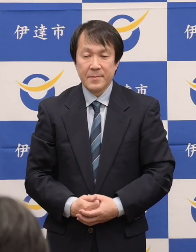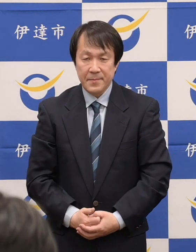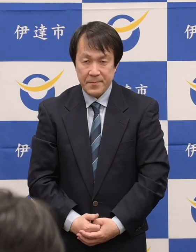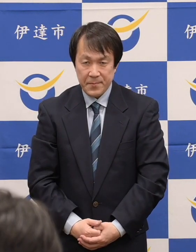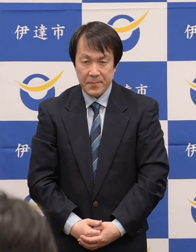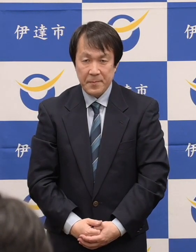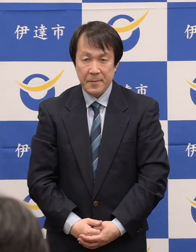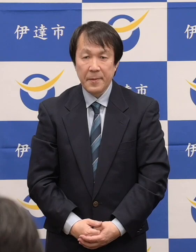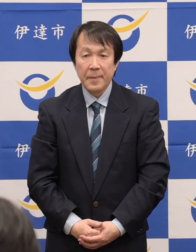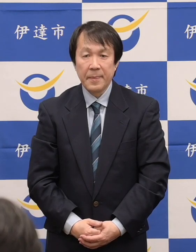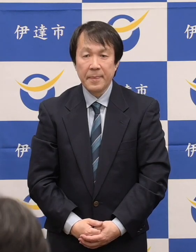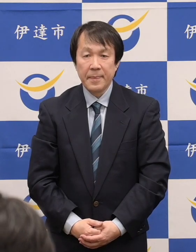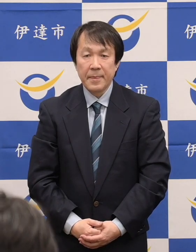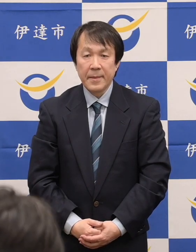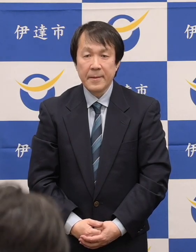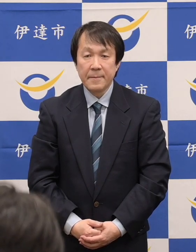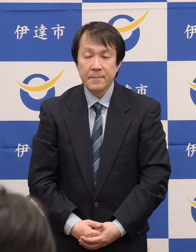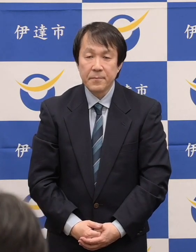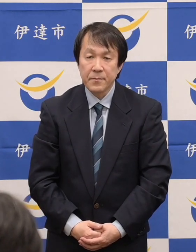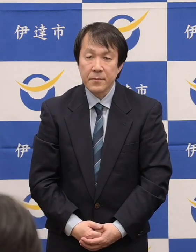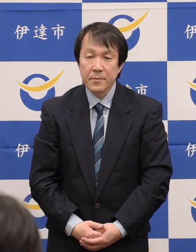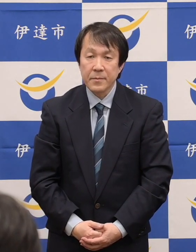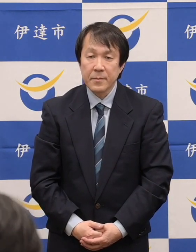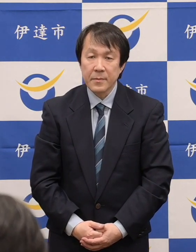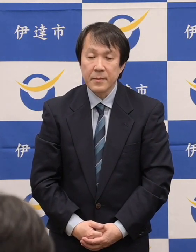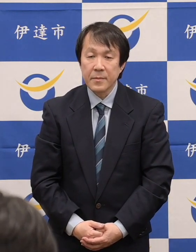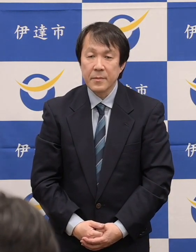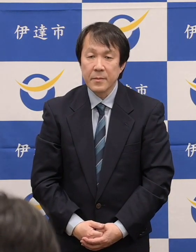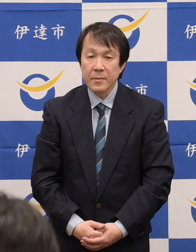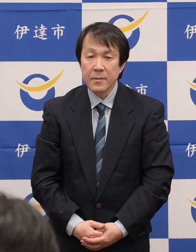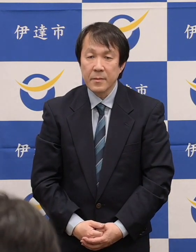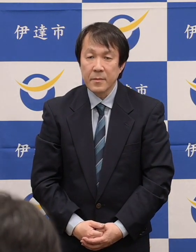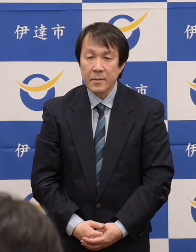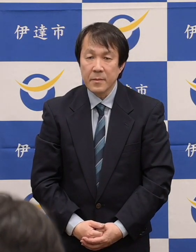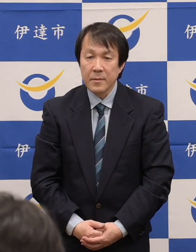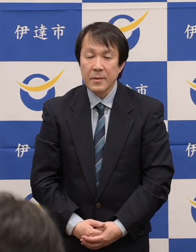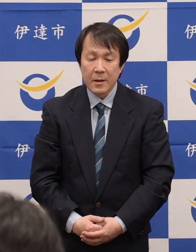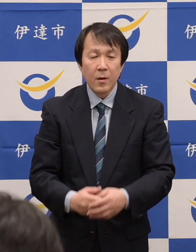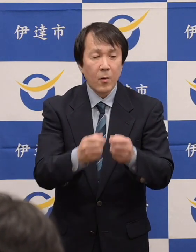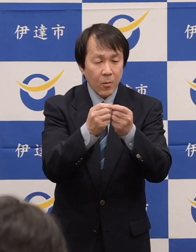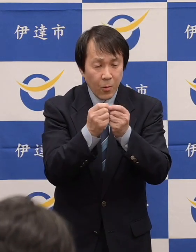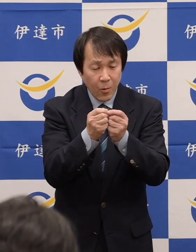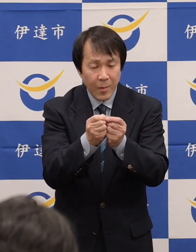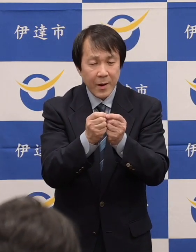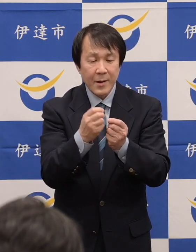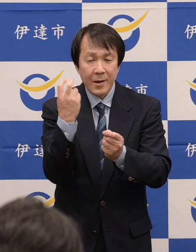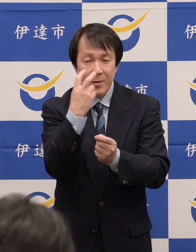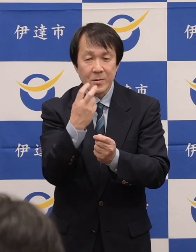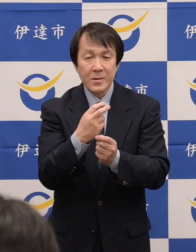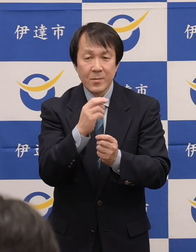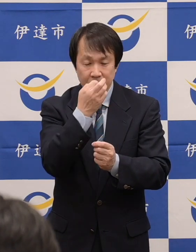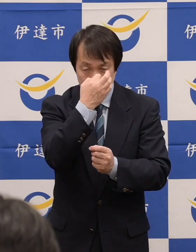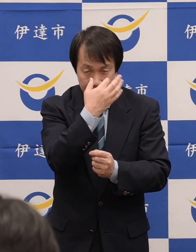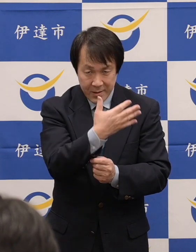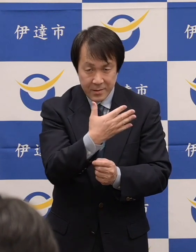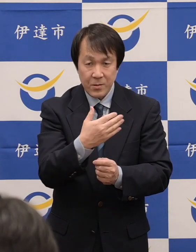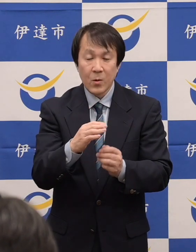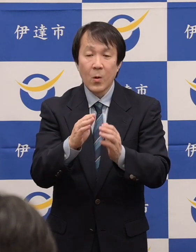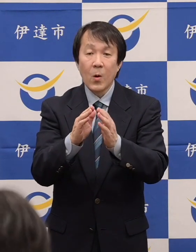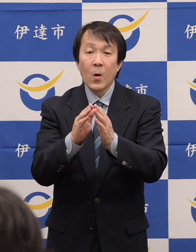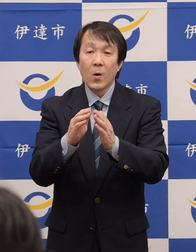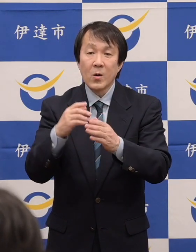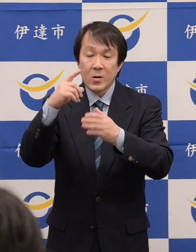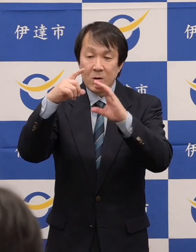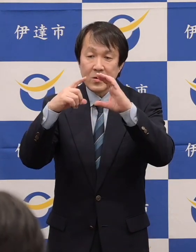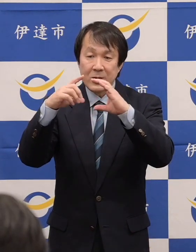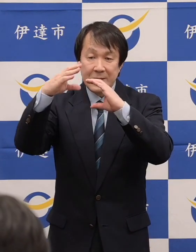。とまた別のところで、ちょっと細かな確認で申し訳ないんですが、 写真集腕立ての日々